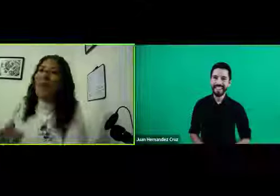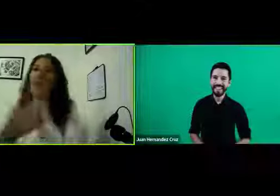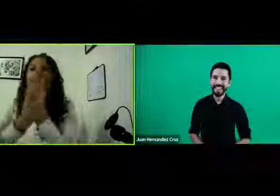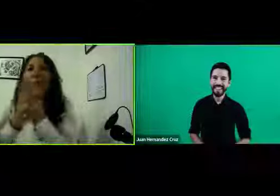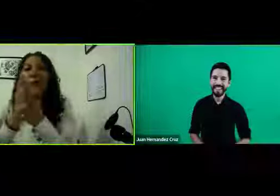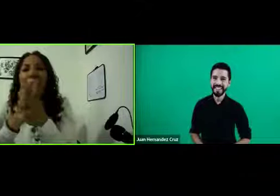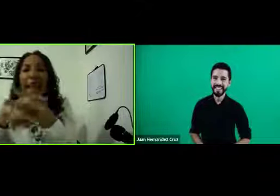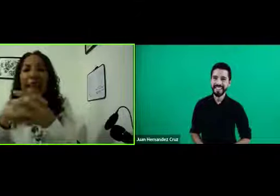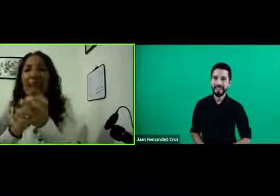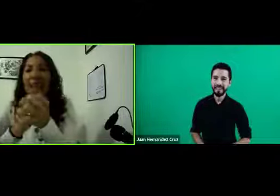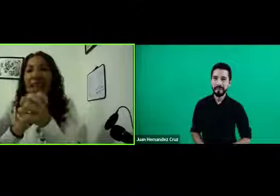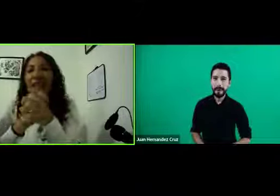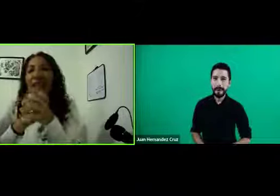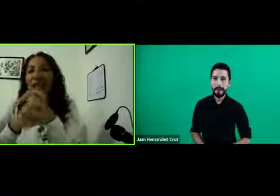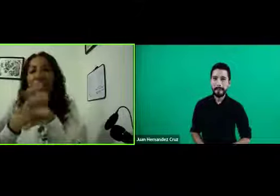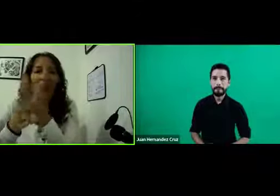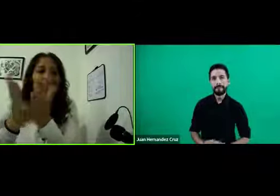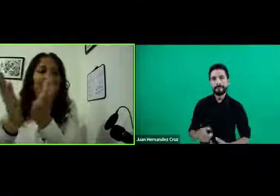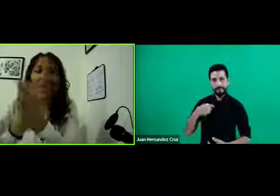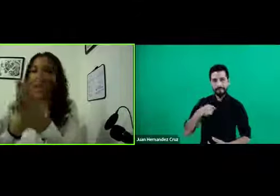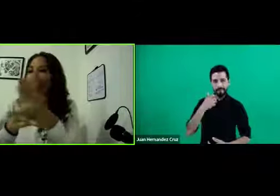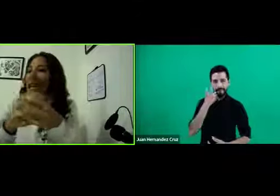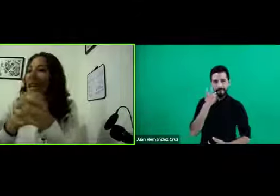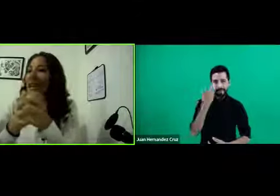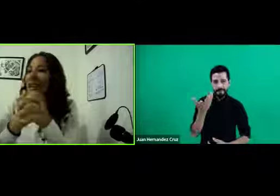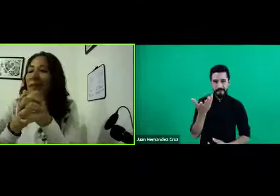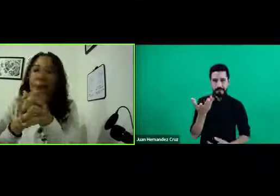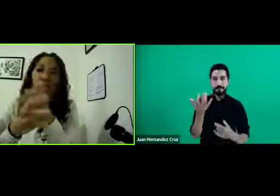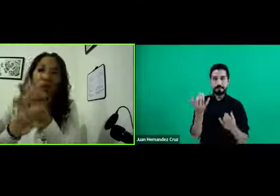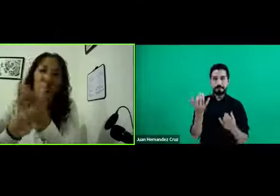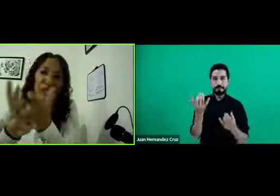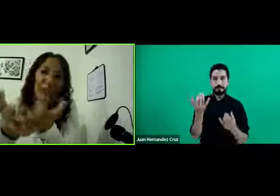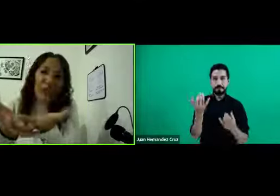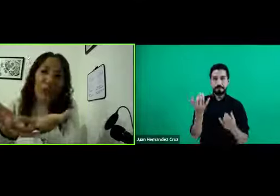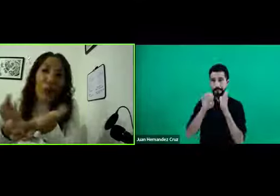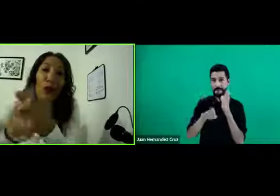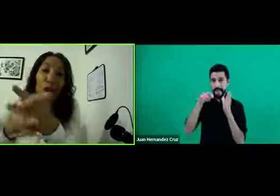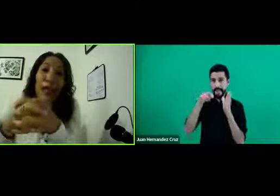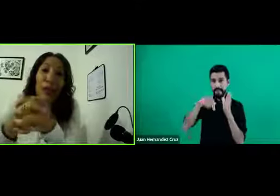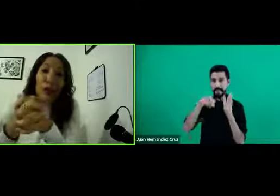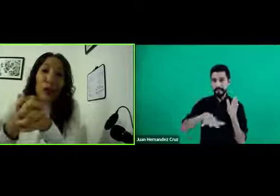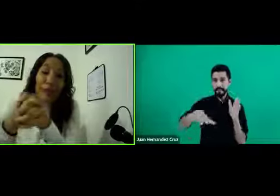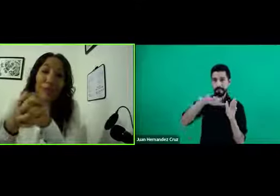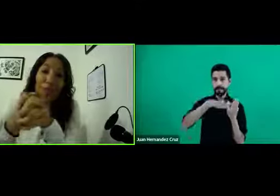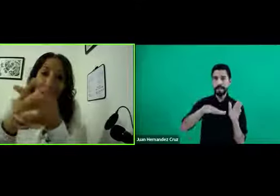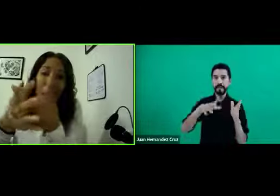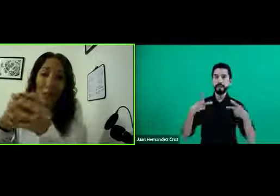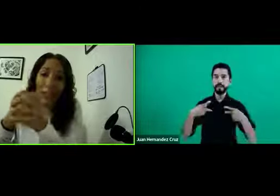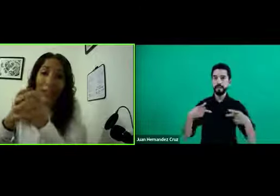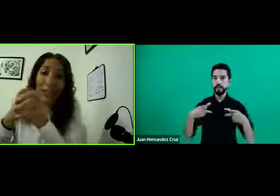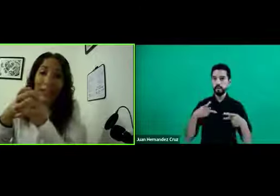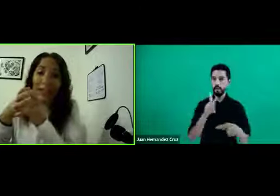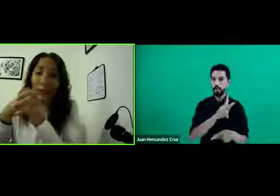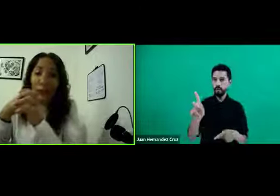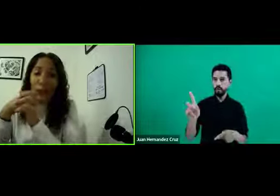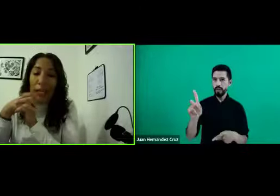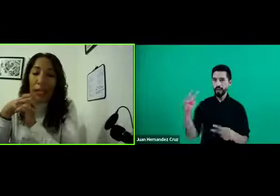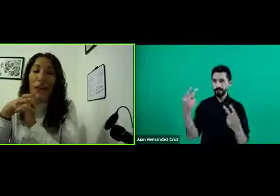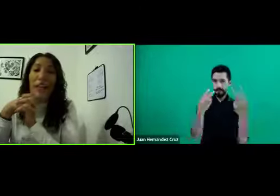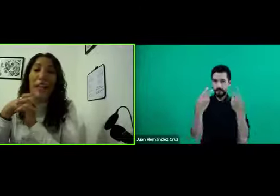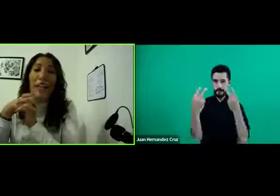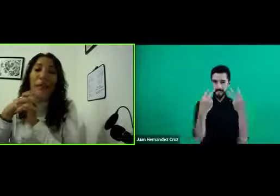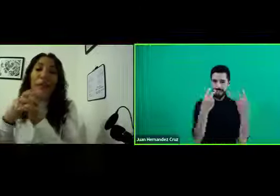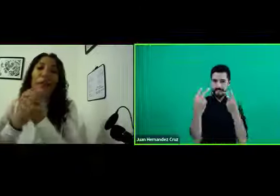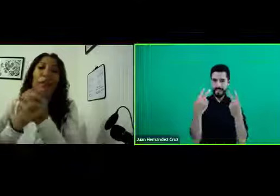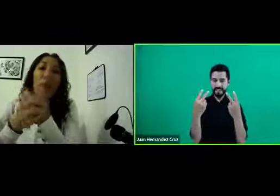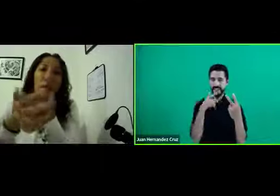A mí lo que me gustaría, y yo creo que en este espacio coinciden todos los que nos están viendo, los que nos están